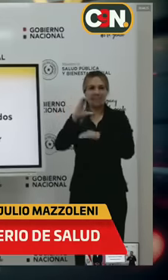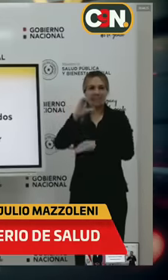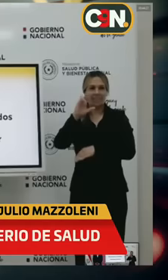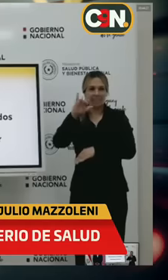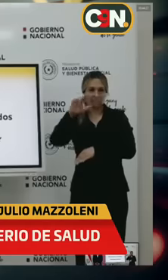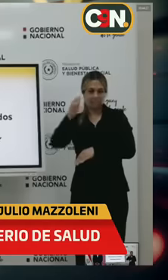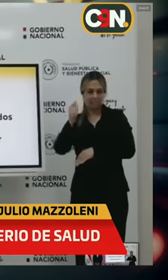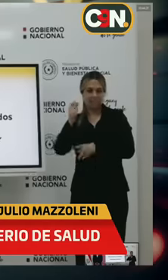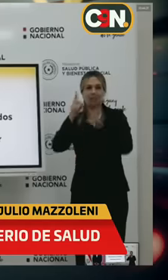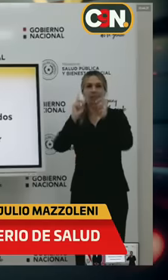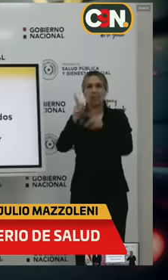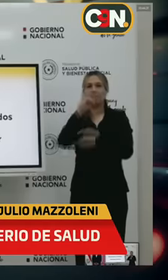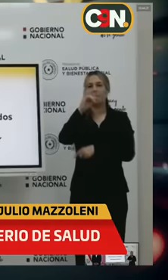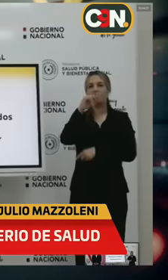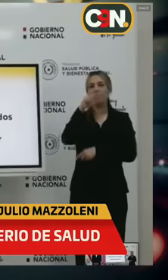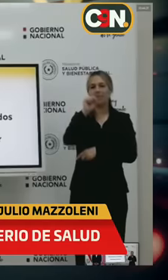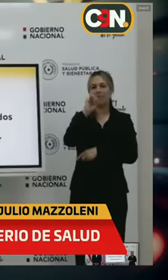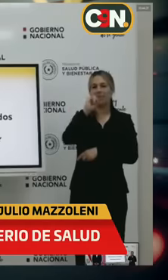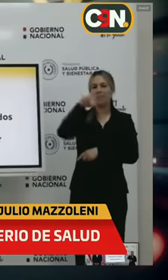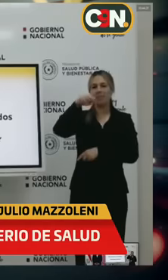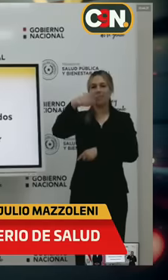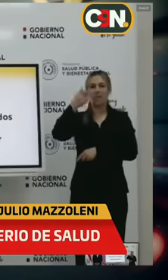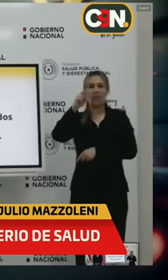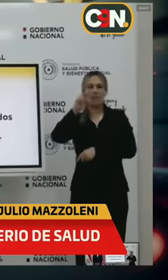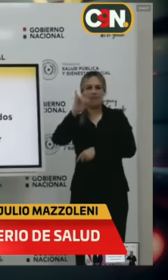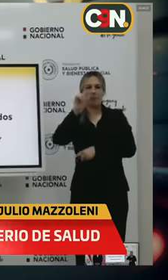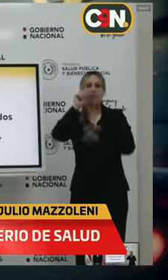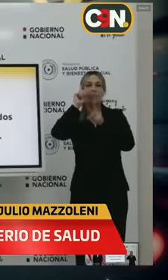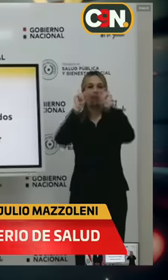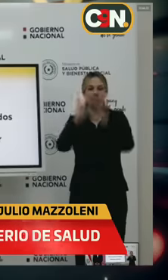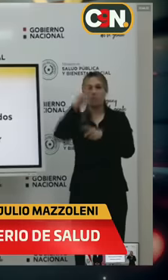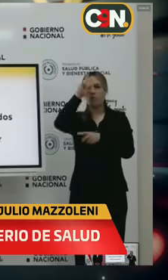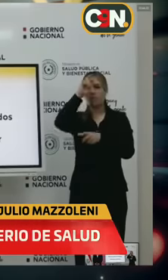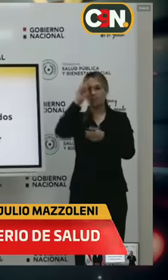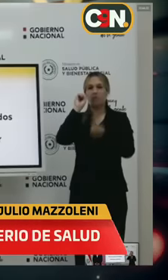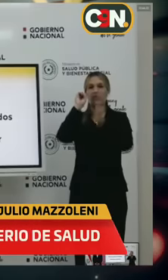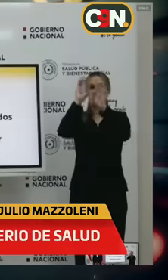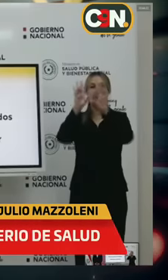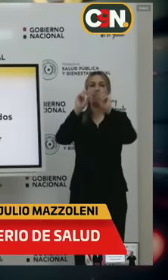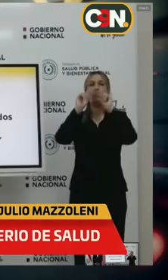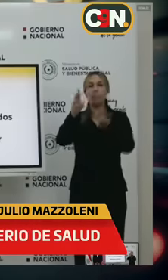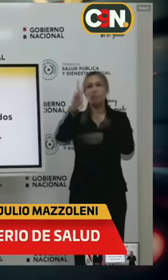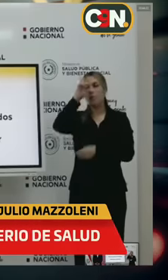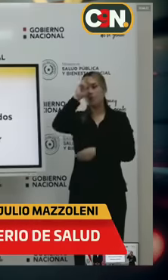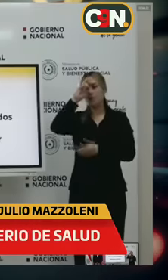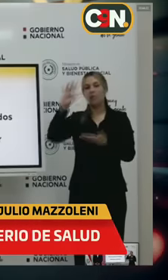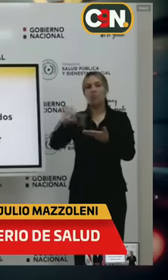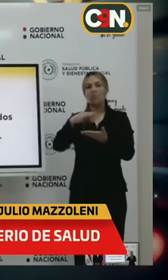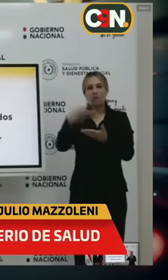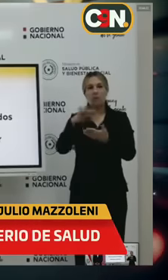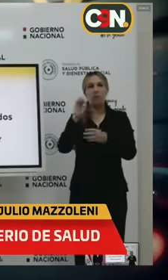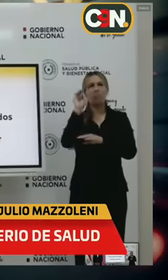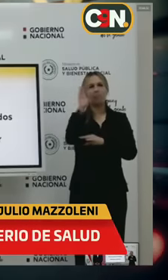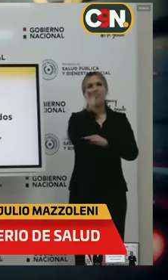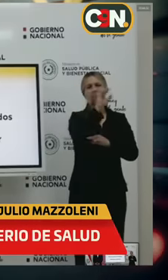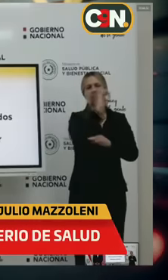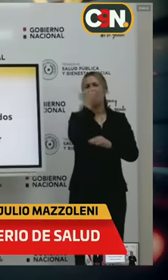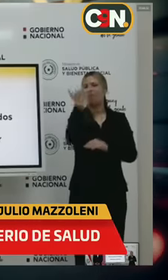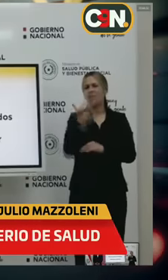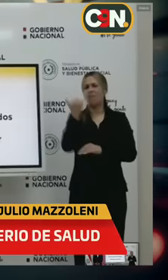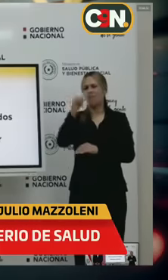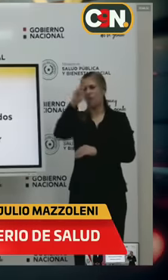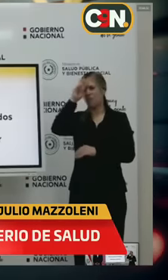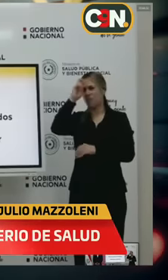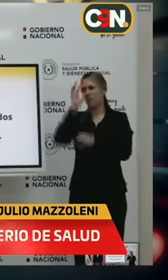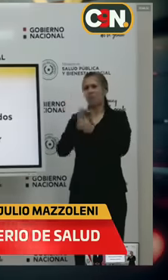IPS. Tenemos planificado un crecimiento adicional también en el Hospital Nacional de Itagua. Y hay diversas zonas del país donde